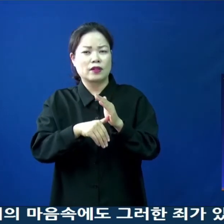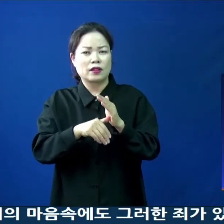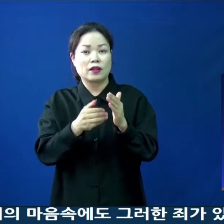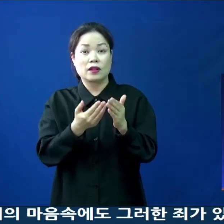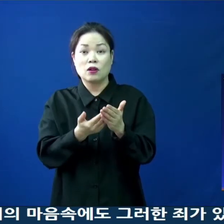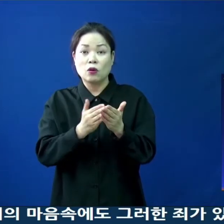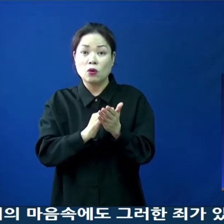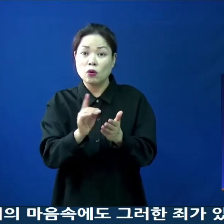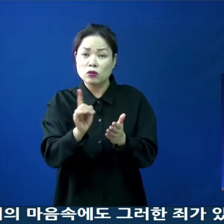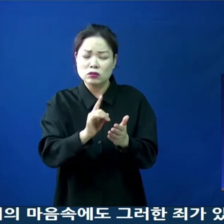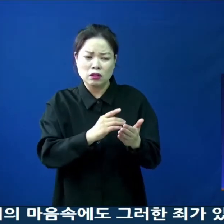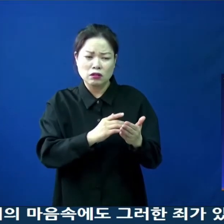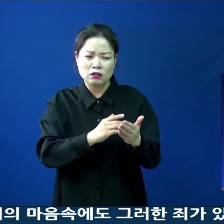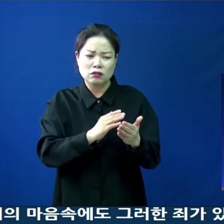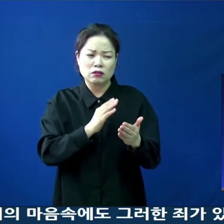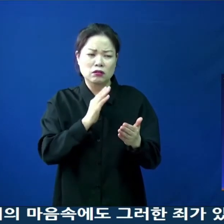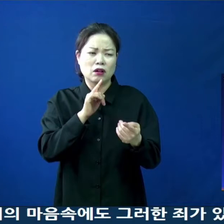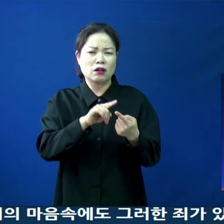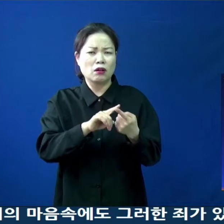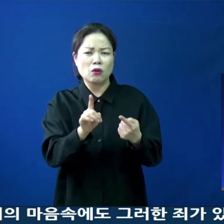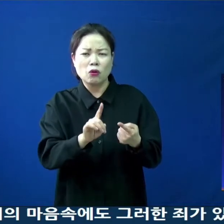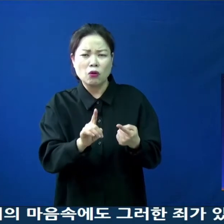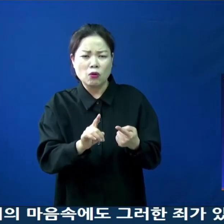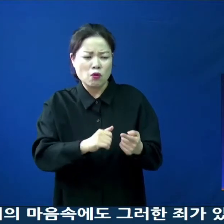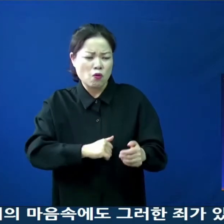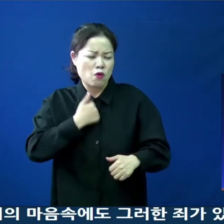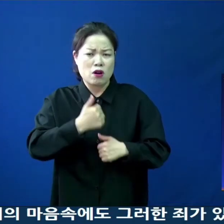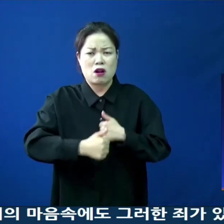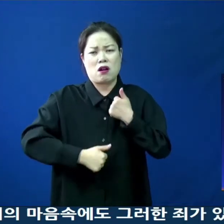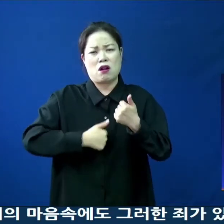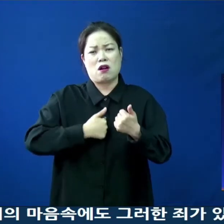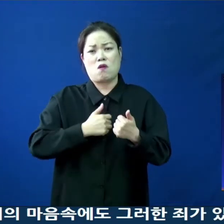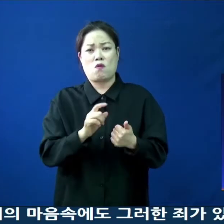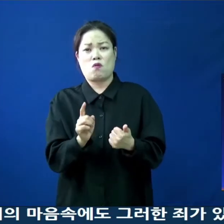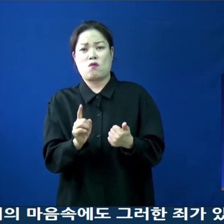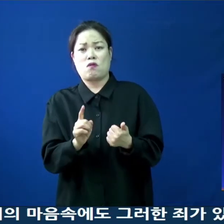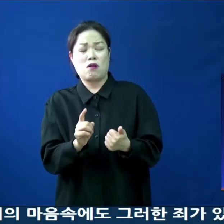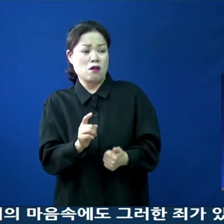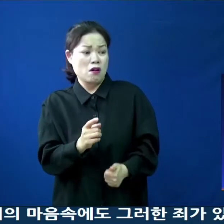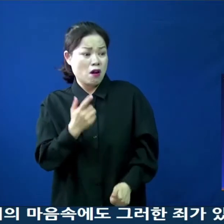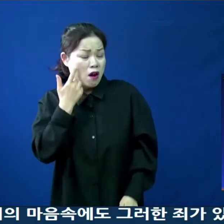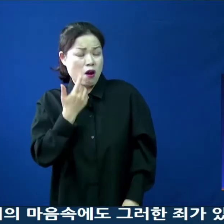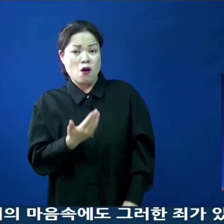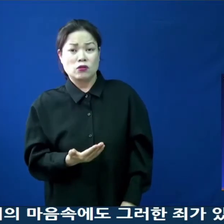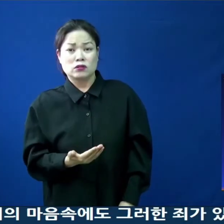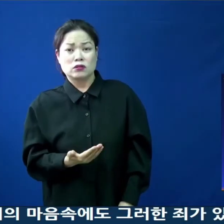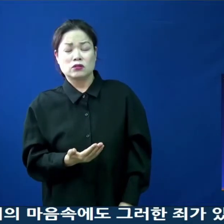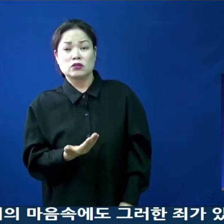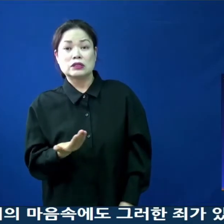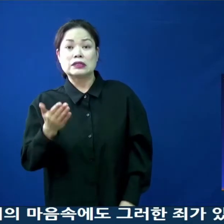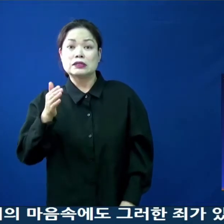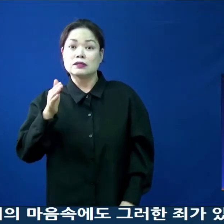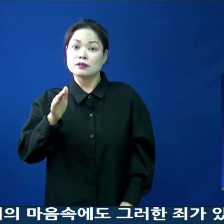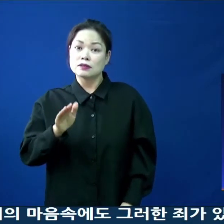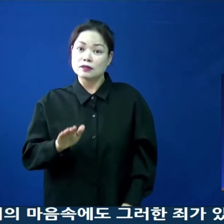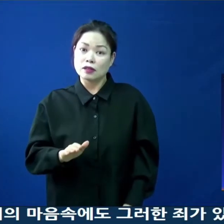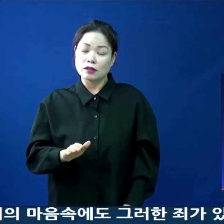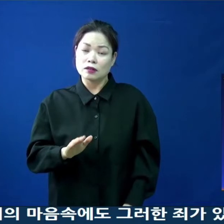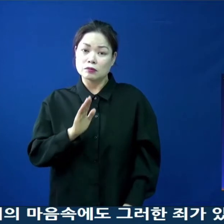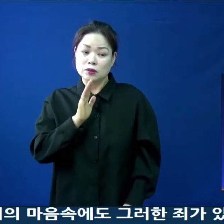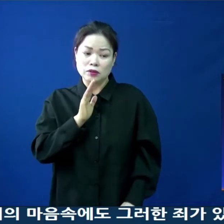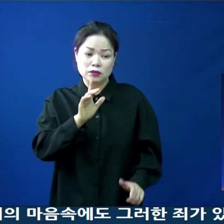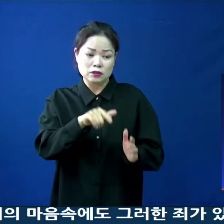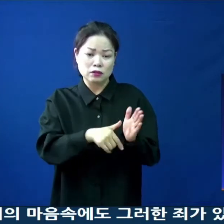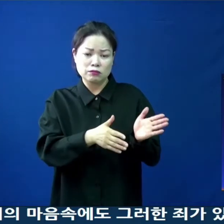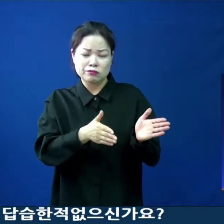때 어떤 불합리한 일들을 보고 막 화를 내고 어떻게 저럴 수가 있어 그렇게 이야기하는데 막상 우리가